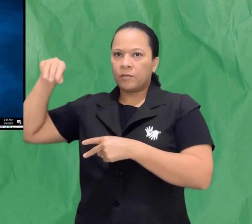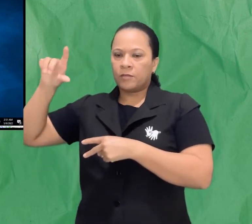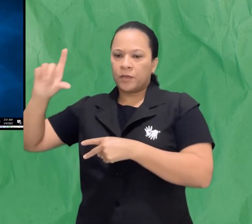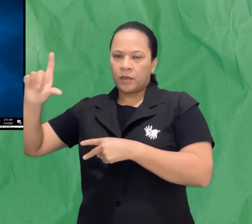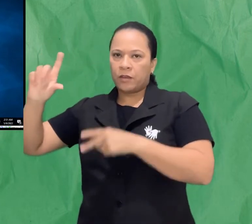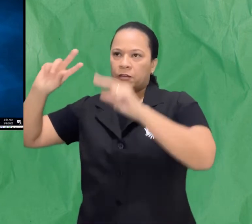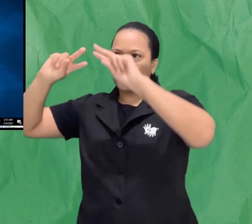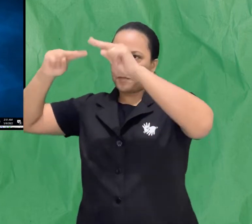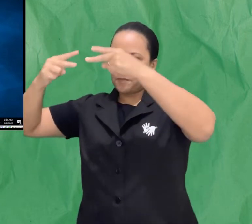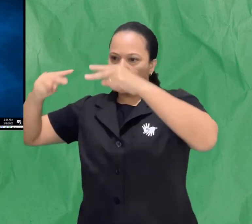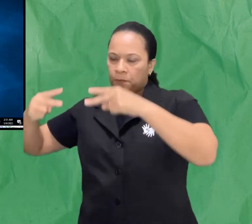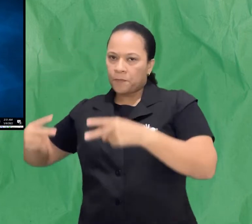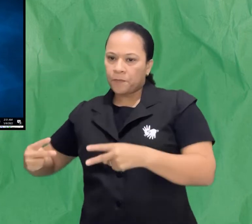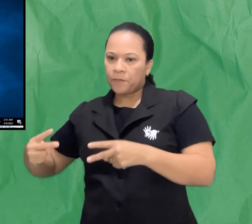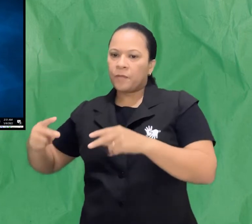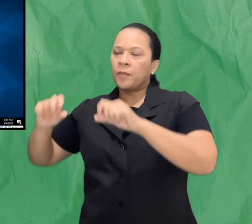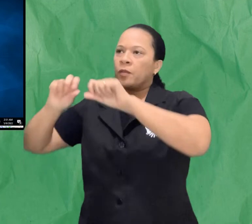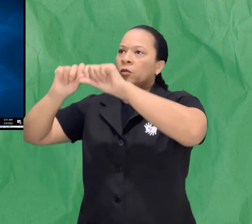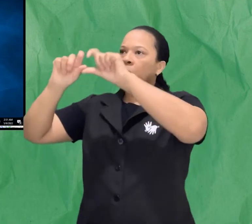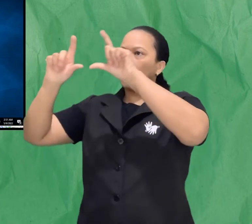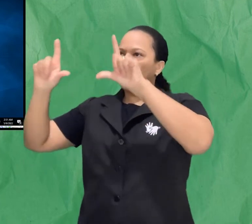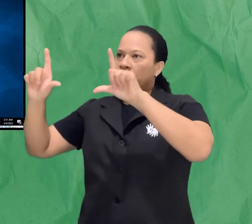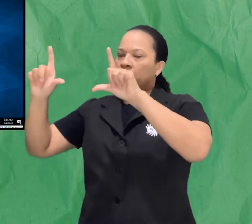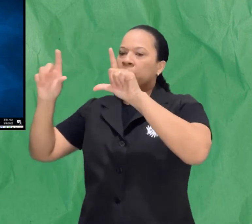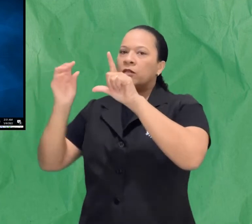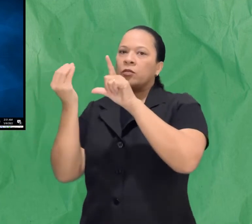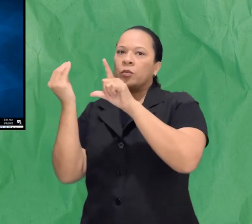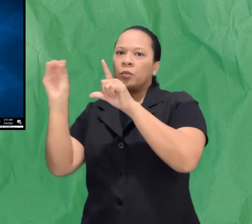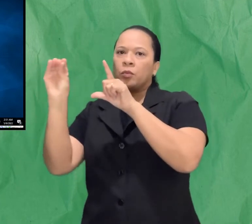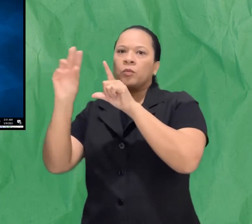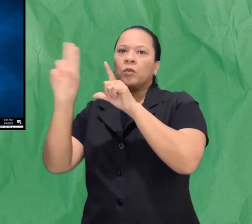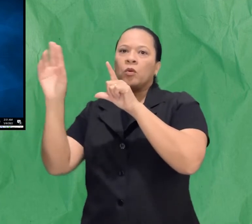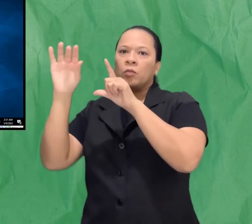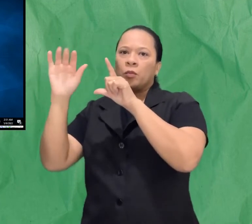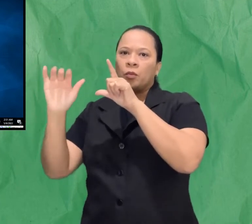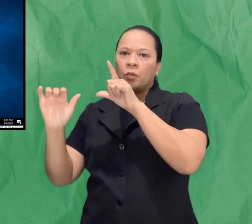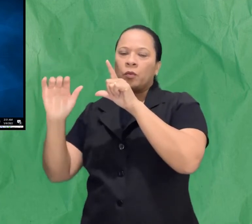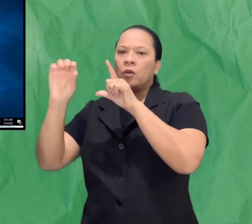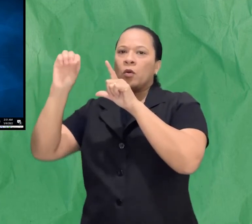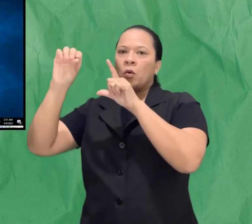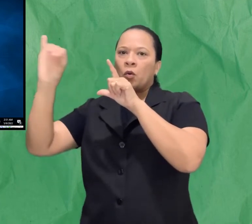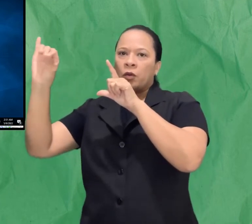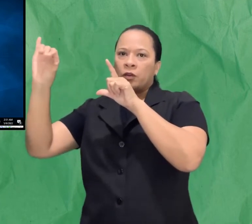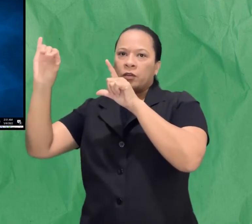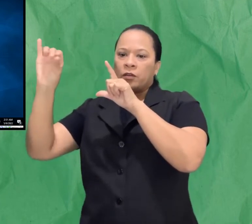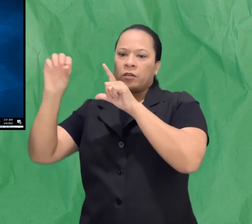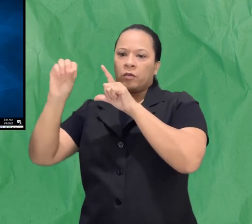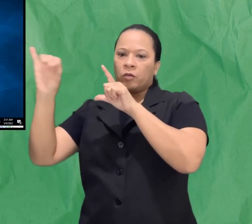cabeçalho. Vou digitar também Oi. Vou fechar o H1.